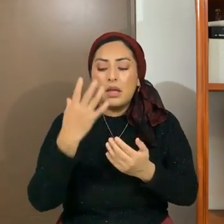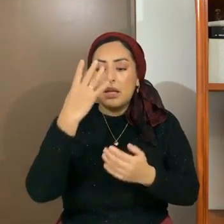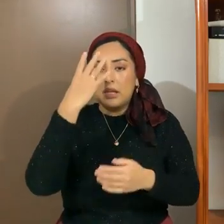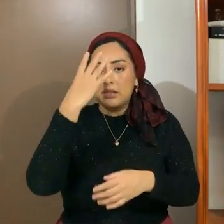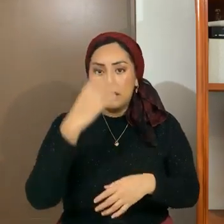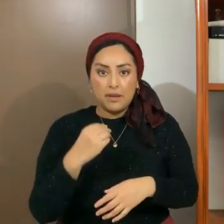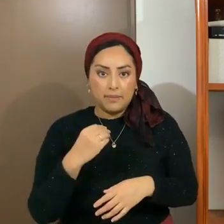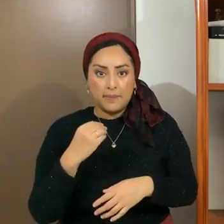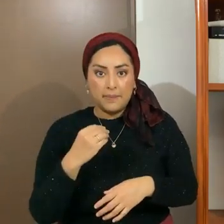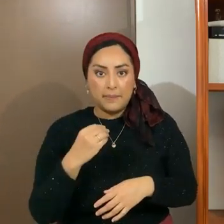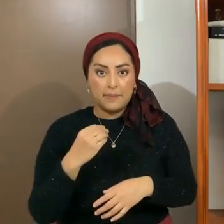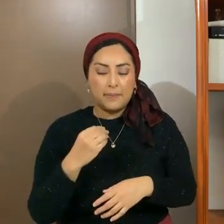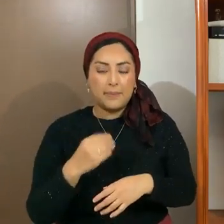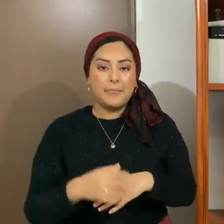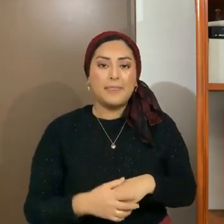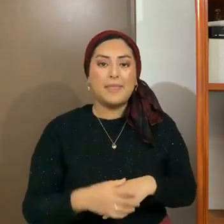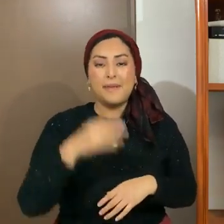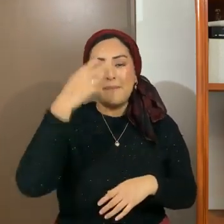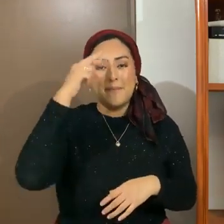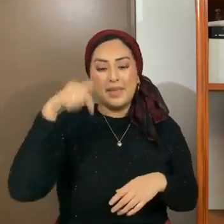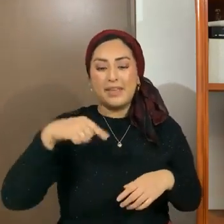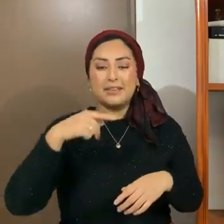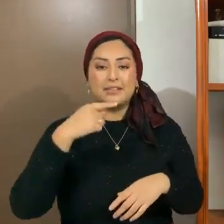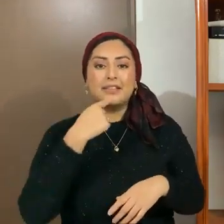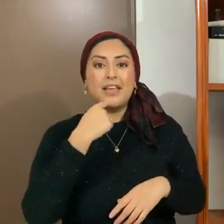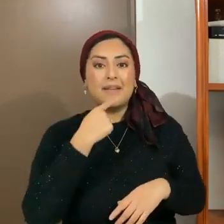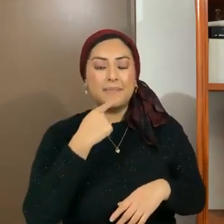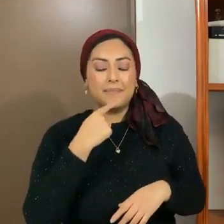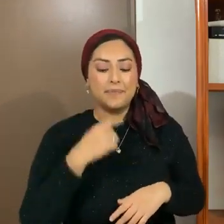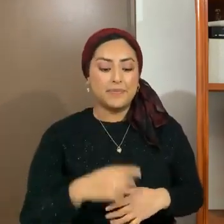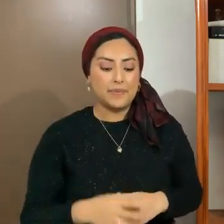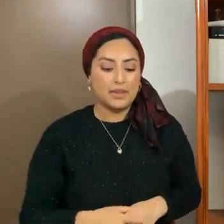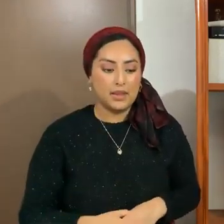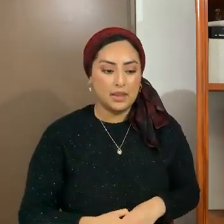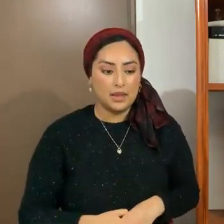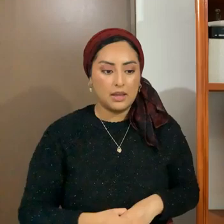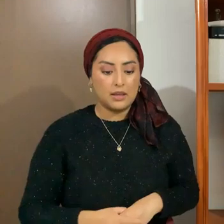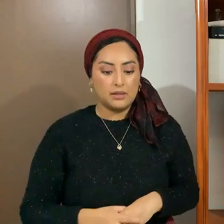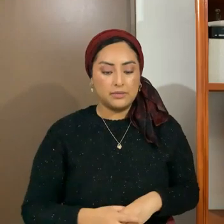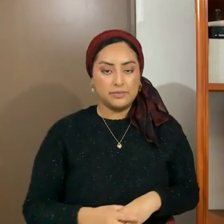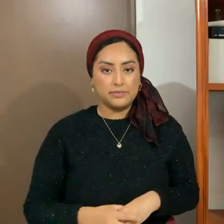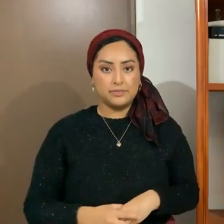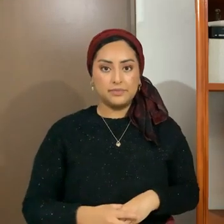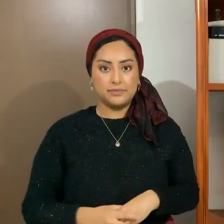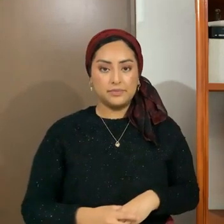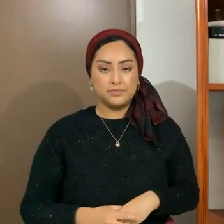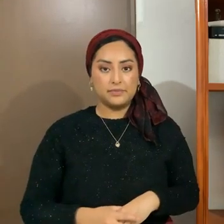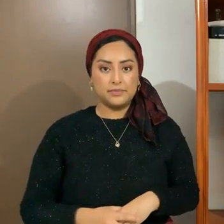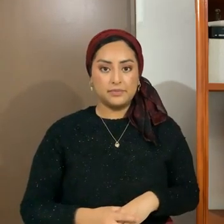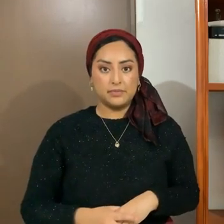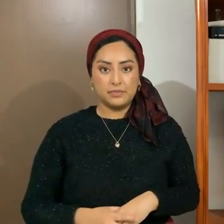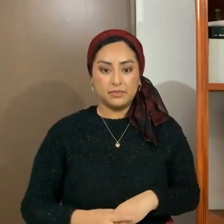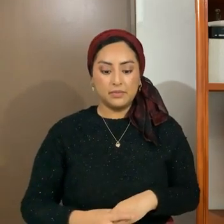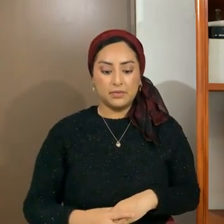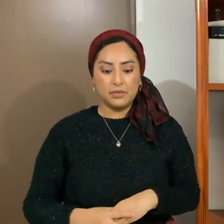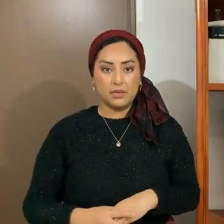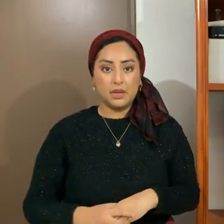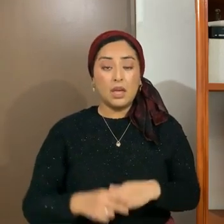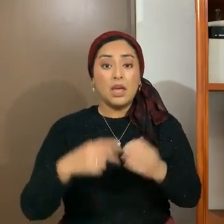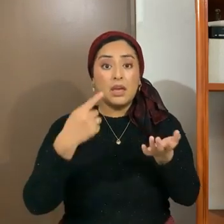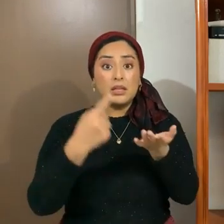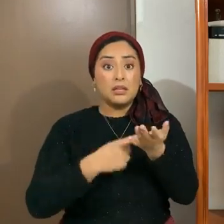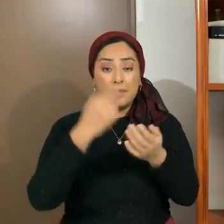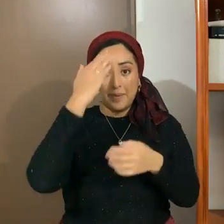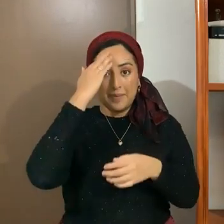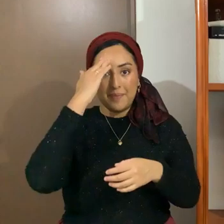la habitación. Es imposible, ¿verdad? Y el mosquito es pequeñito. A veces ni lo vemos, estamos en la noche ahí buscándolo. Y el mosquito